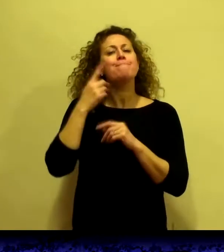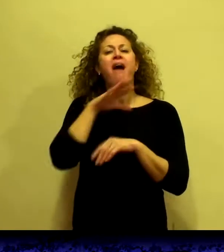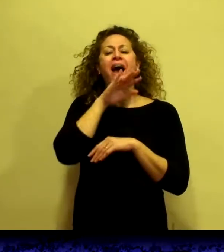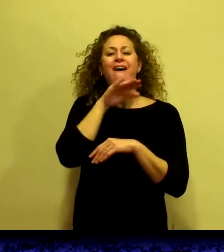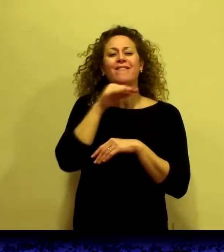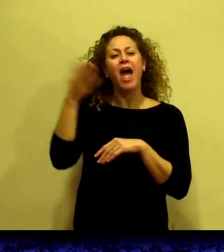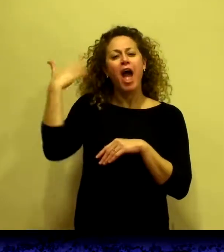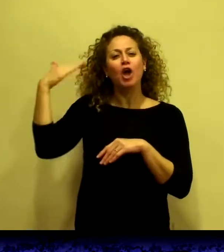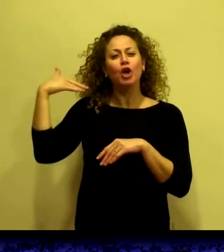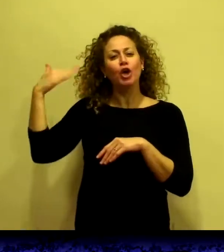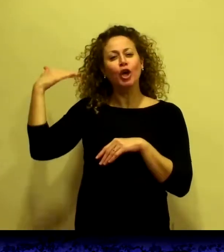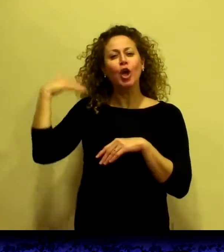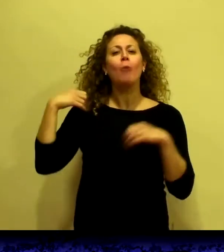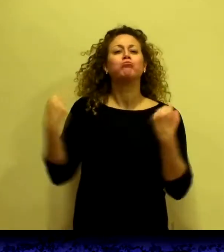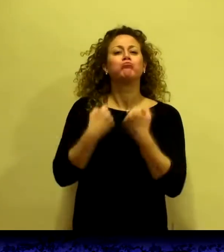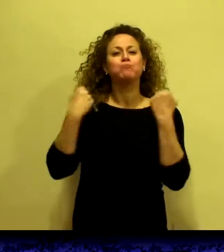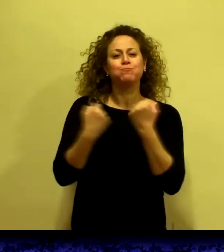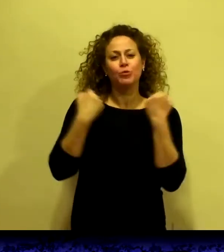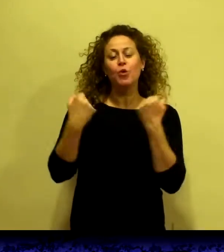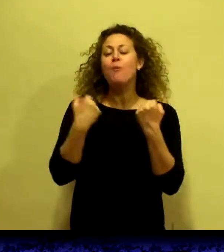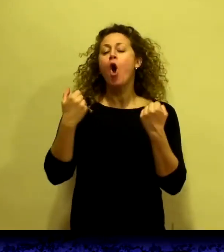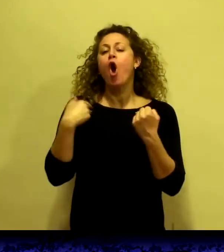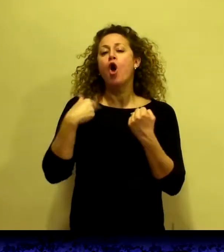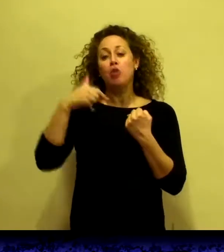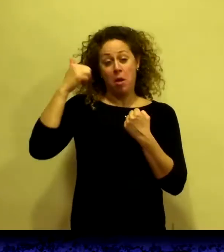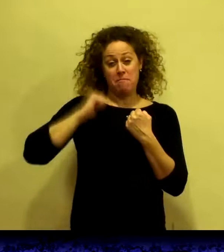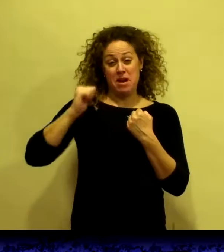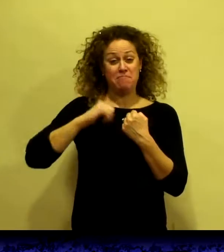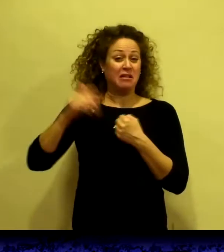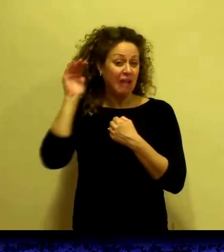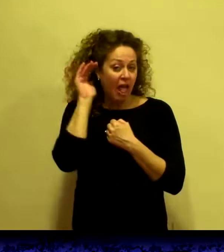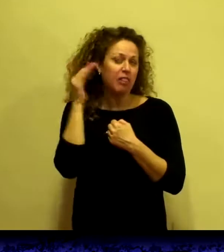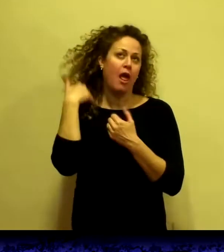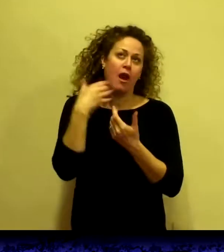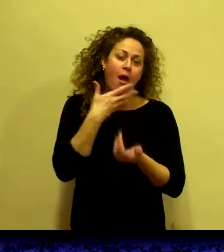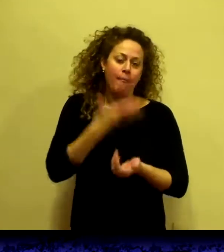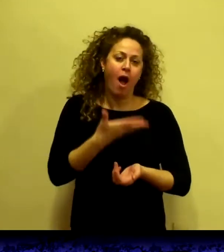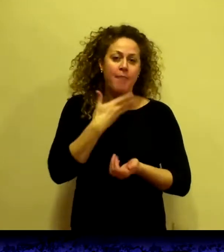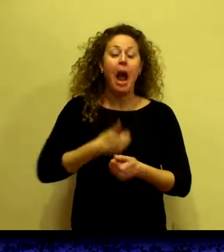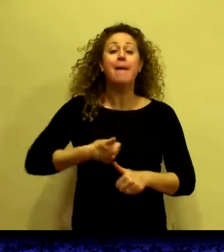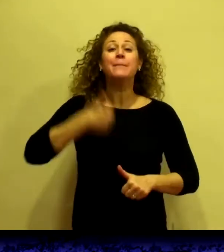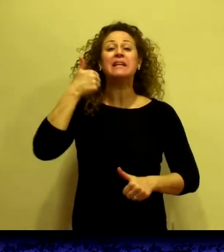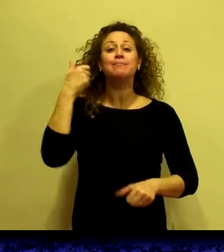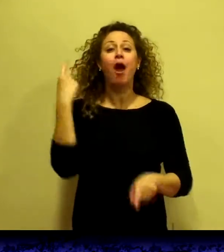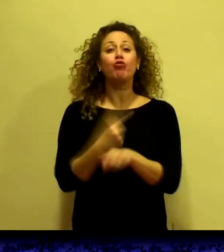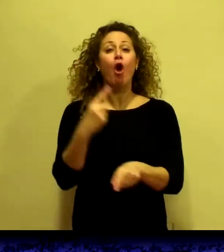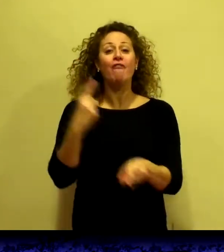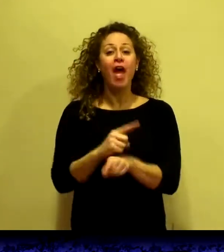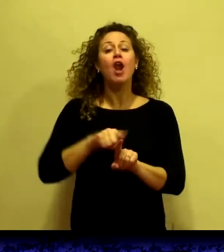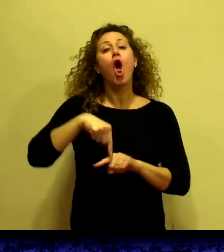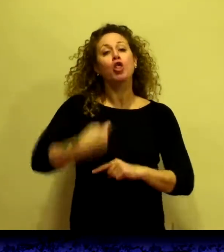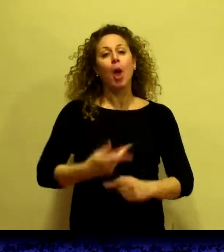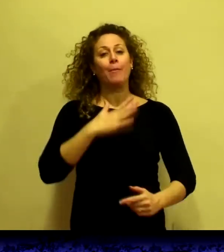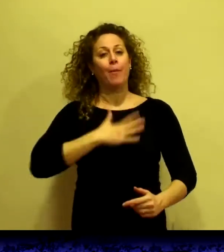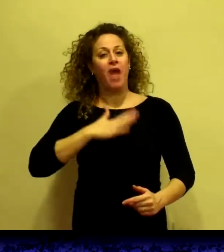tutti ci siamo sentiti dire almeno una volta, prima il dovere, dopo il piacere, in modo un po' meno punitivo, no,